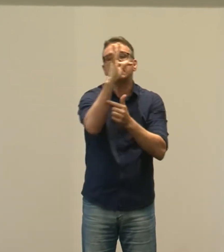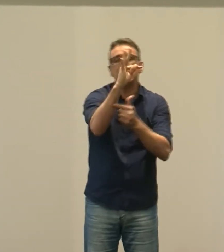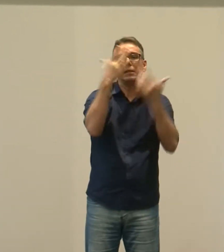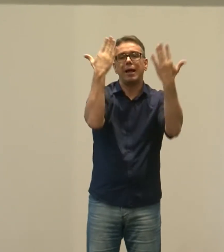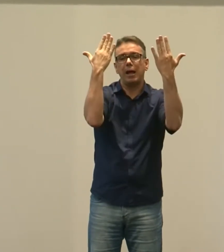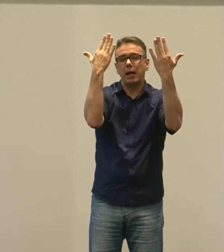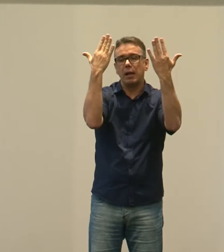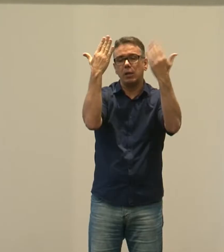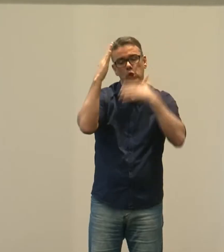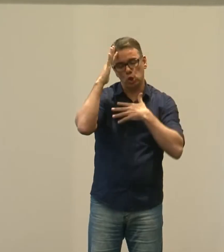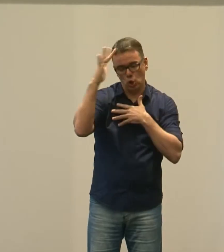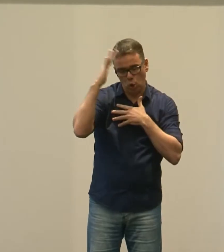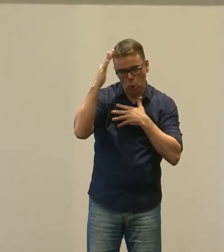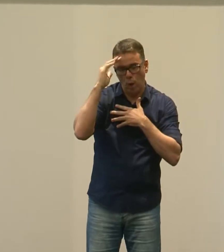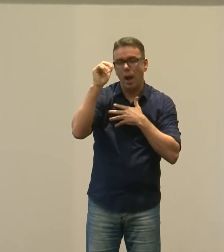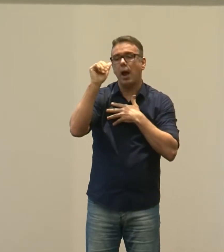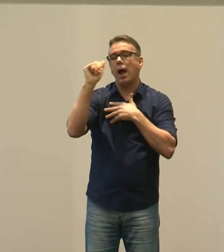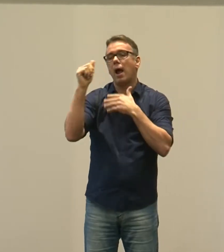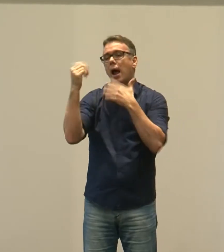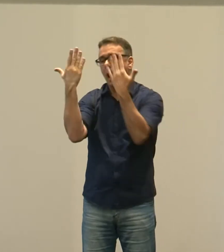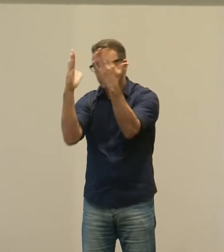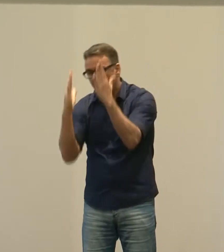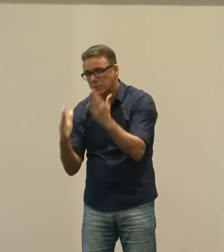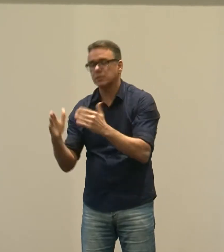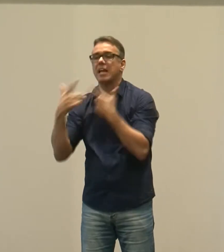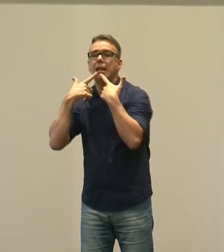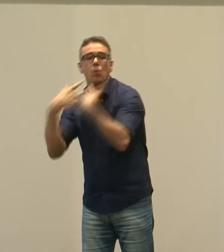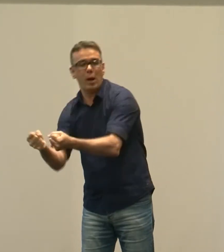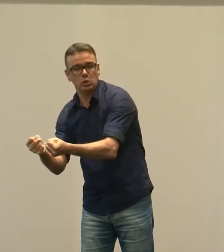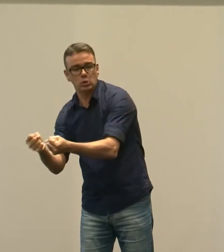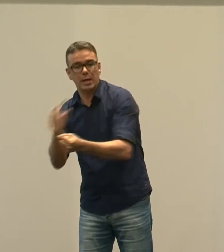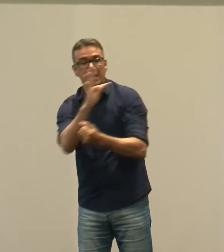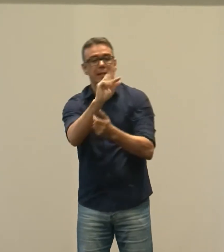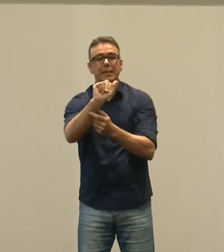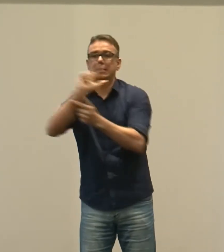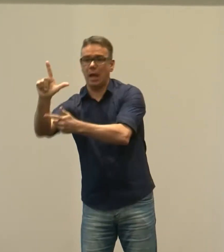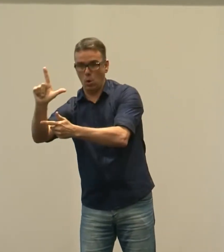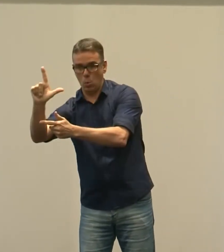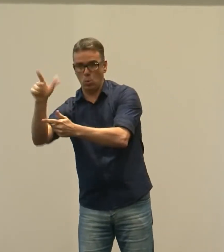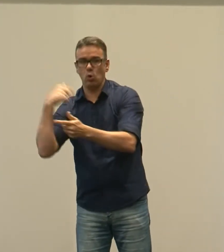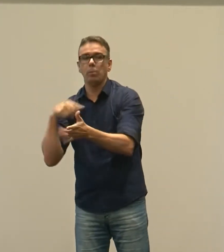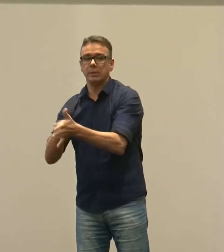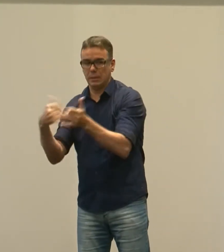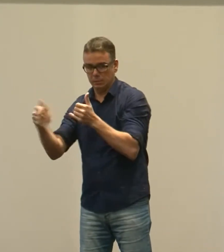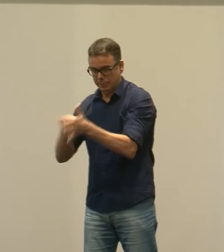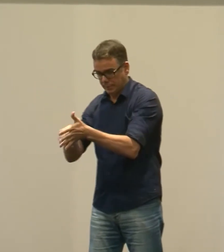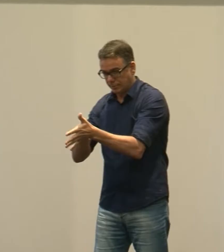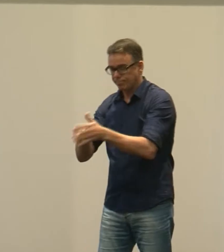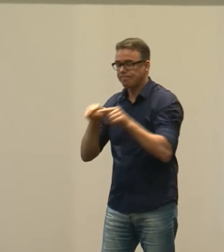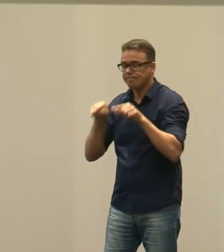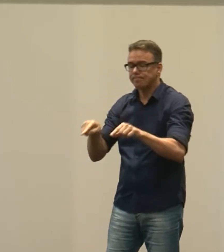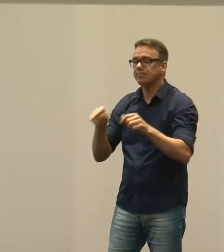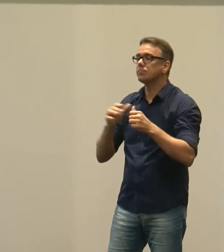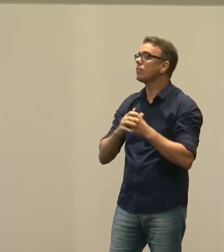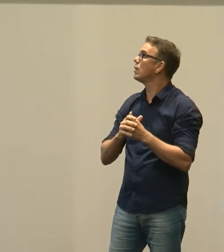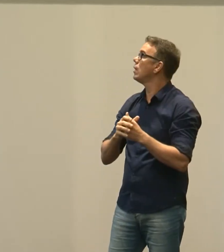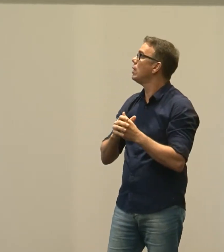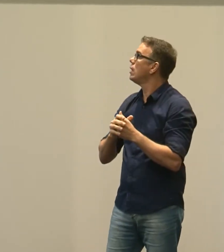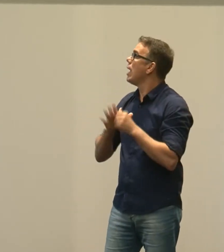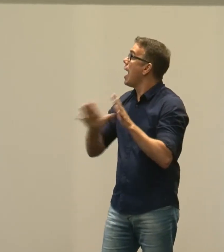de pesquisa é sobre teoria e análise linguística, chamada de TAL,